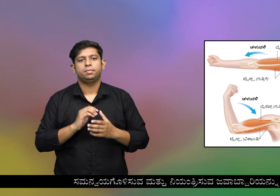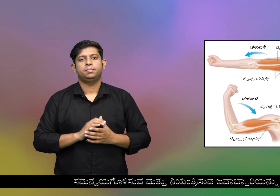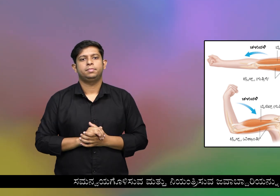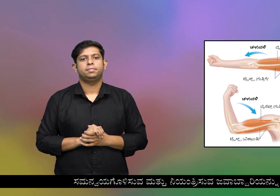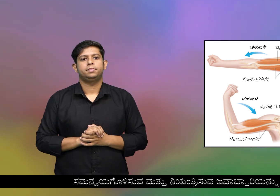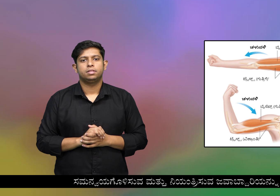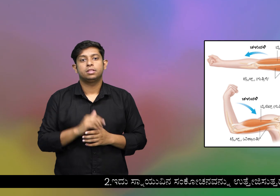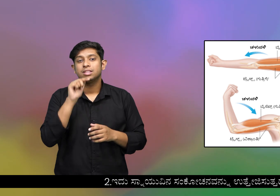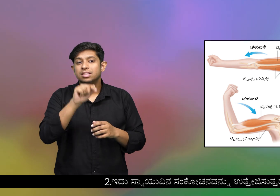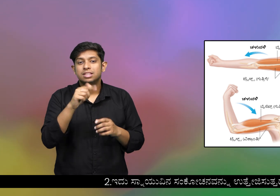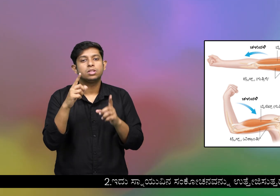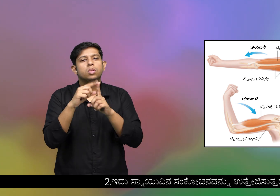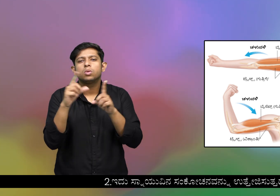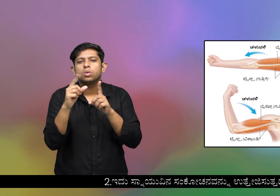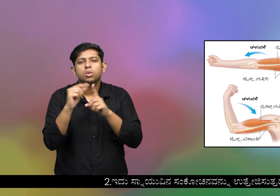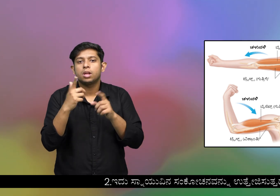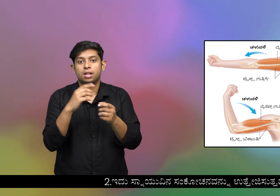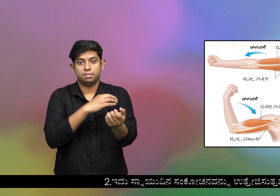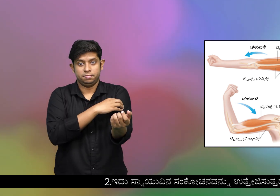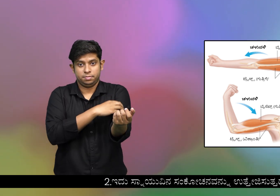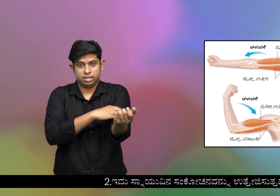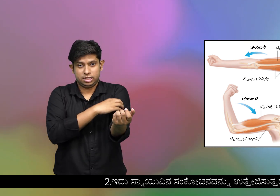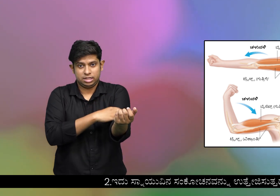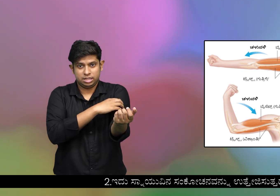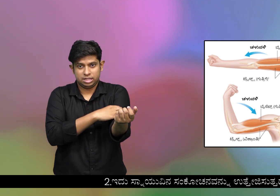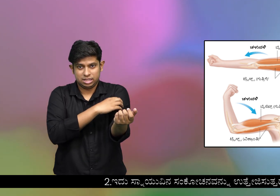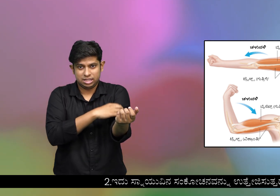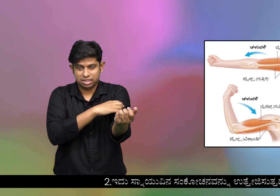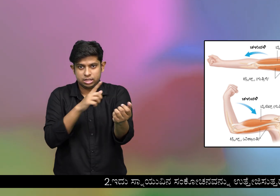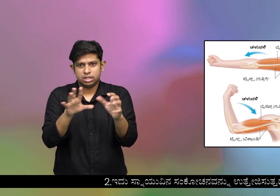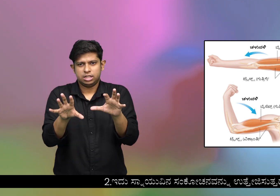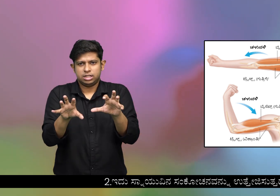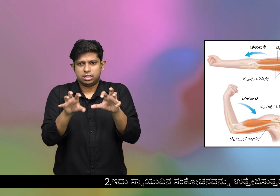ಜವಾಬ್ದಾರಿಯನ್ನು ಹೊಂದಿದೆ. ಇದು ಸ್ನಾಯುವಿನ ಸಂಕೋಚನವನ್ನು ಉತ್ತೇಜಿಸುತ್ತದೆ.